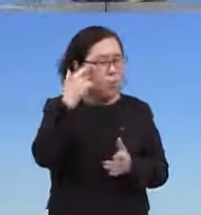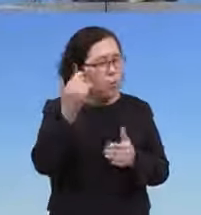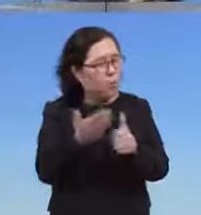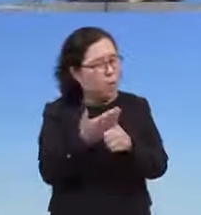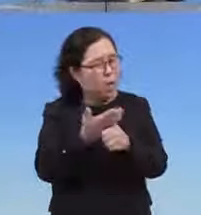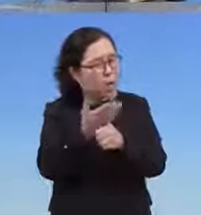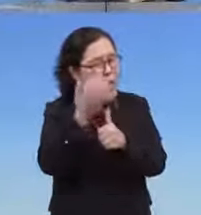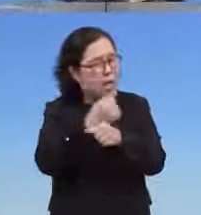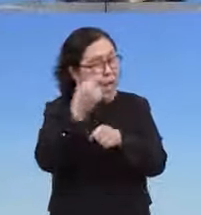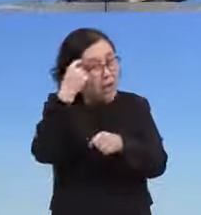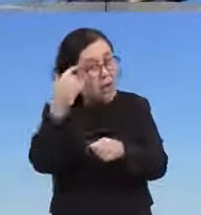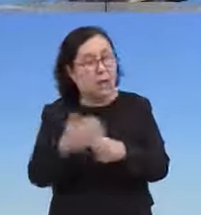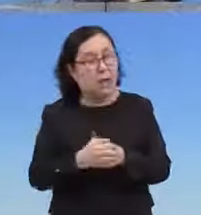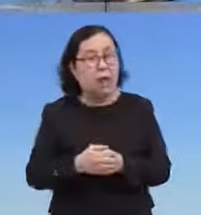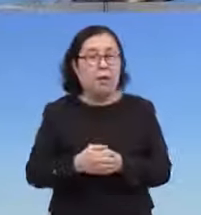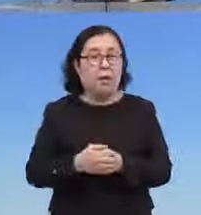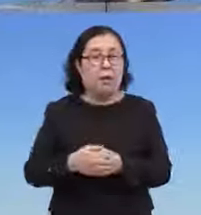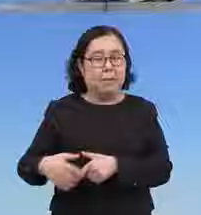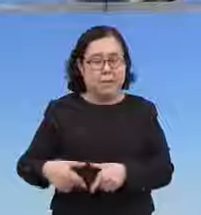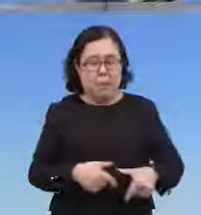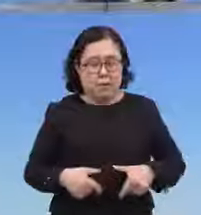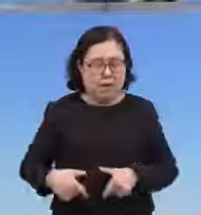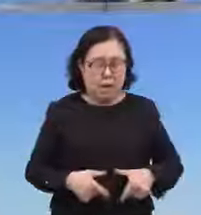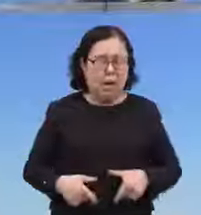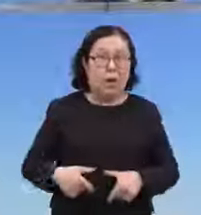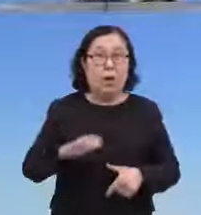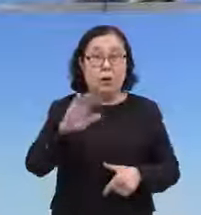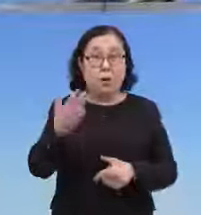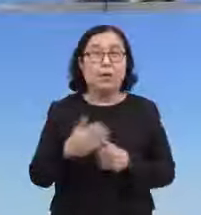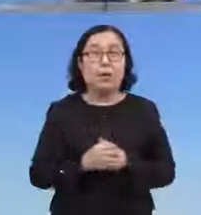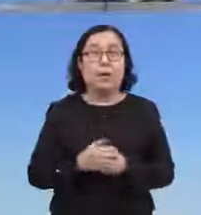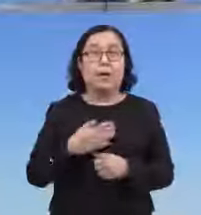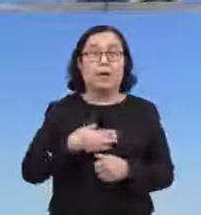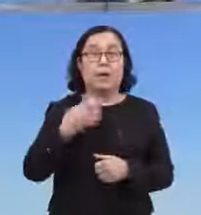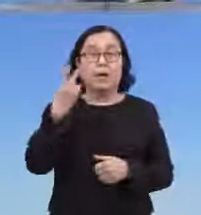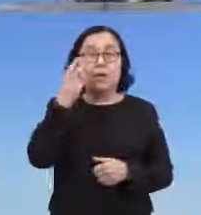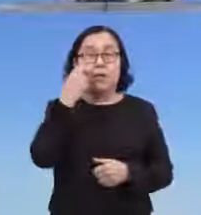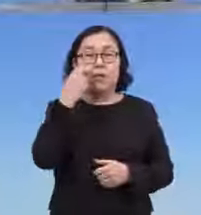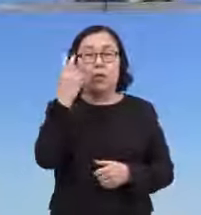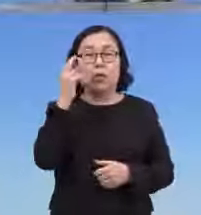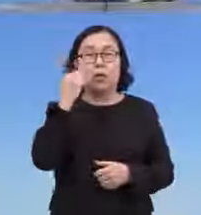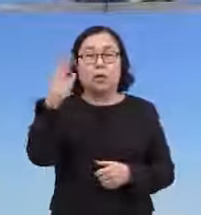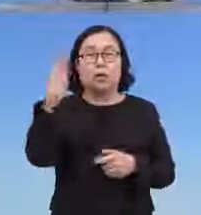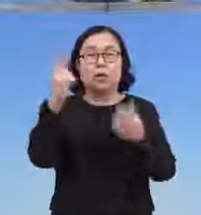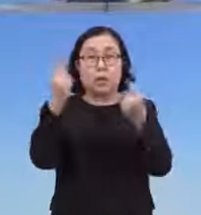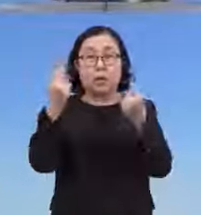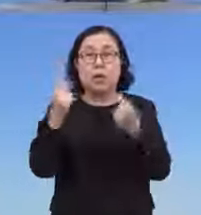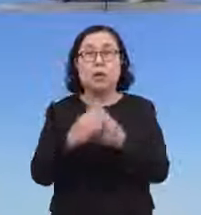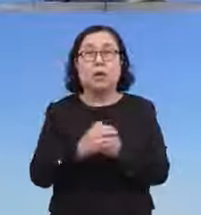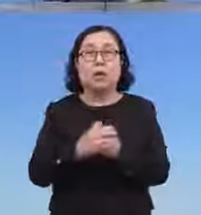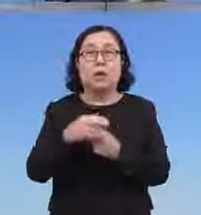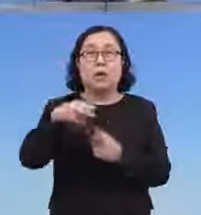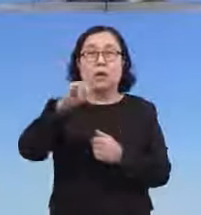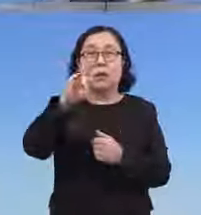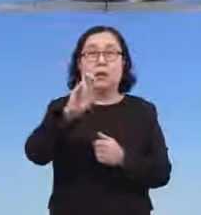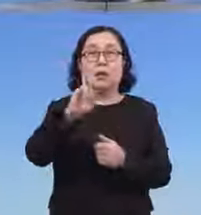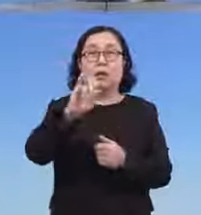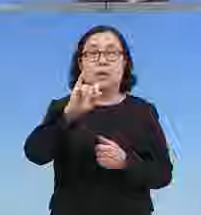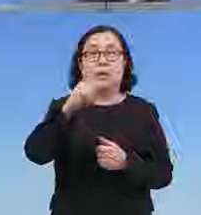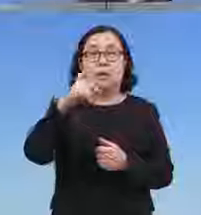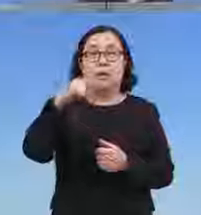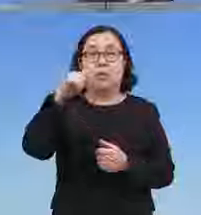계속 그런 충동이 나는 거예요. 그래서 제가 어느 날 이래 갖고는 안 되겠다. 왜? 반드시 미국 되돌아갈 것 같아가지고. 그래서